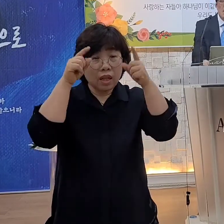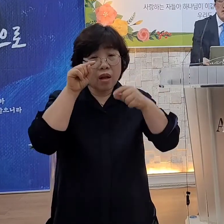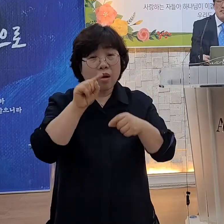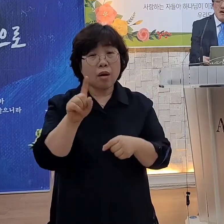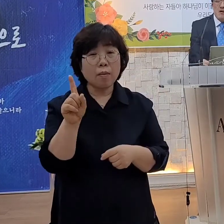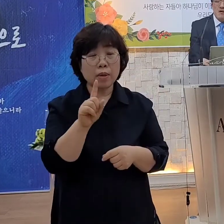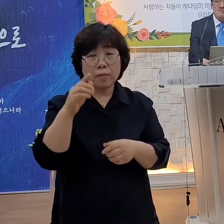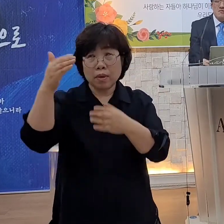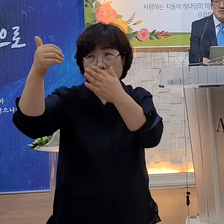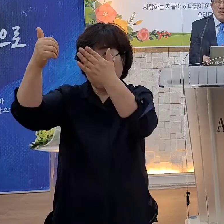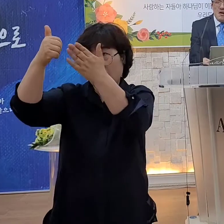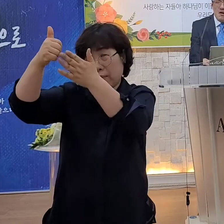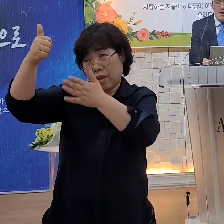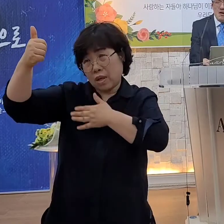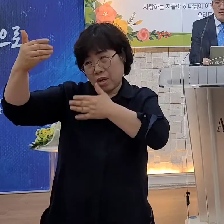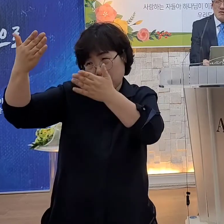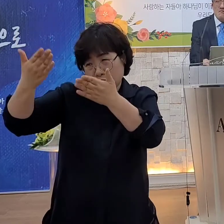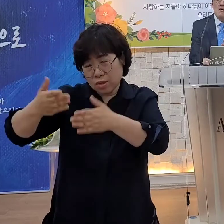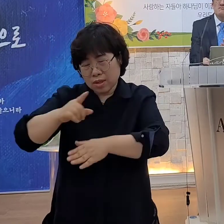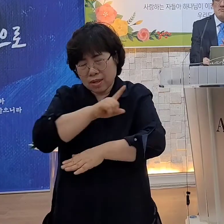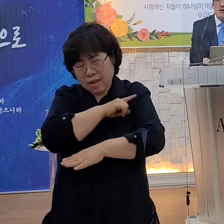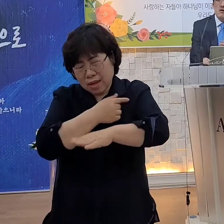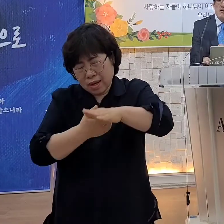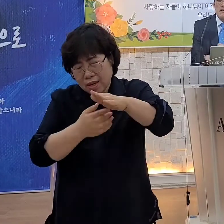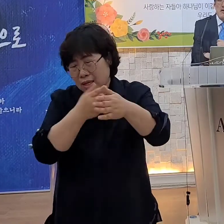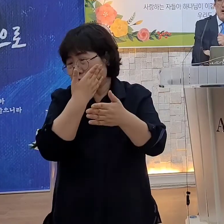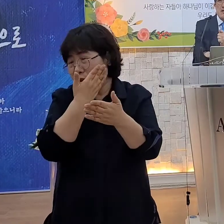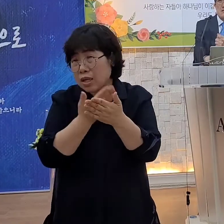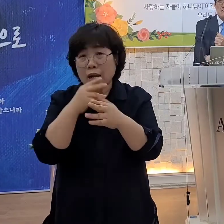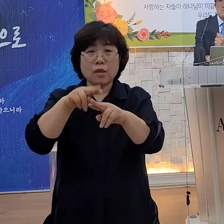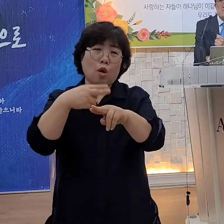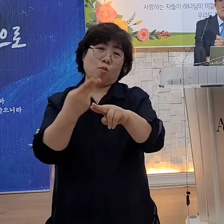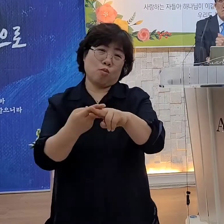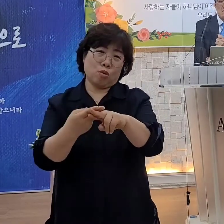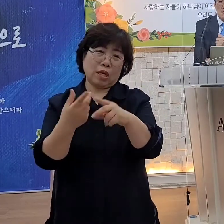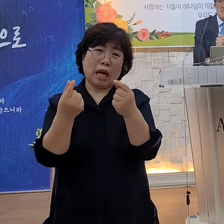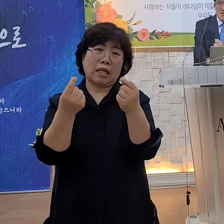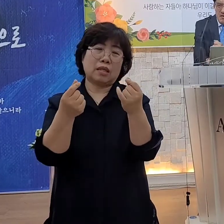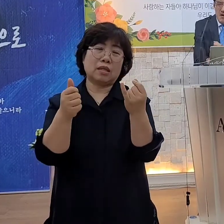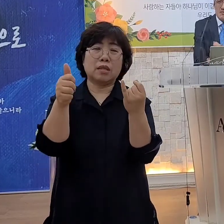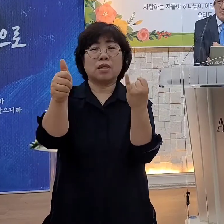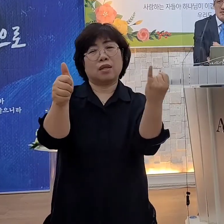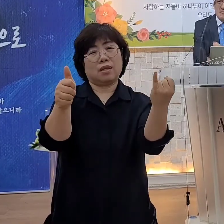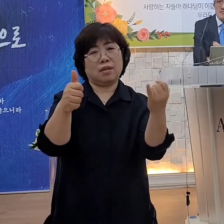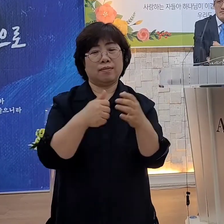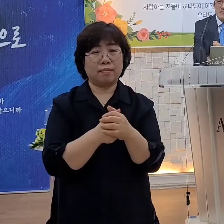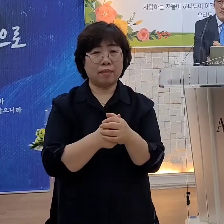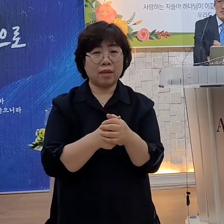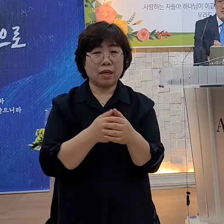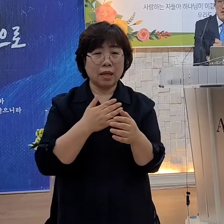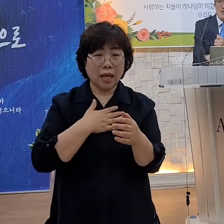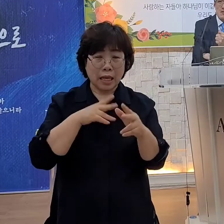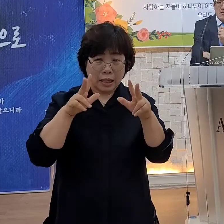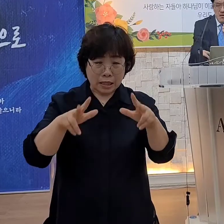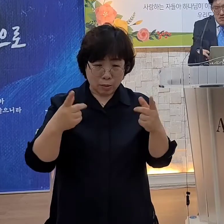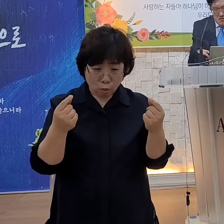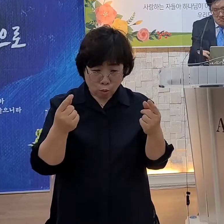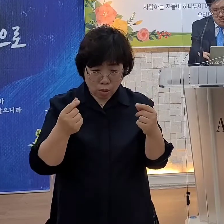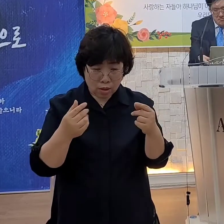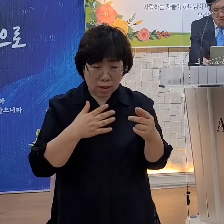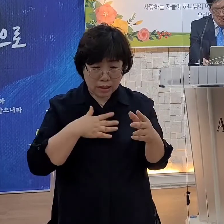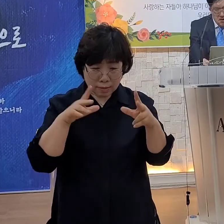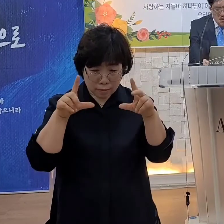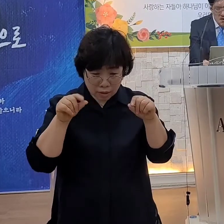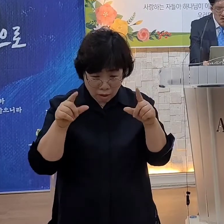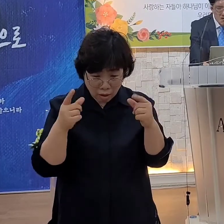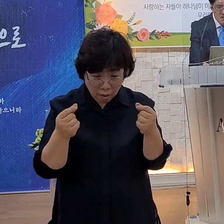하나님께서 나에게 주신 가장 귀한 법이에요. 내가 이런 모습으로 세워지기까지 정말 그